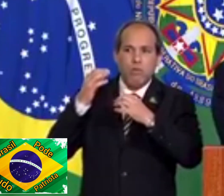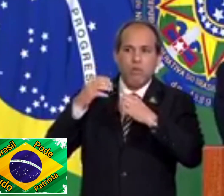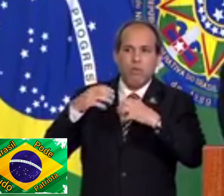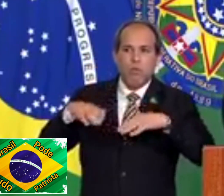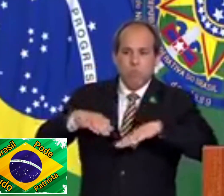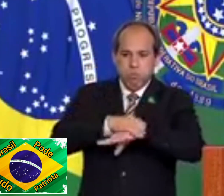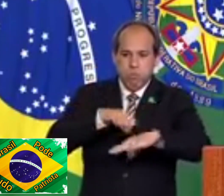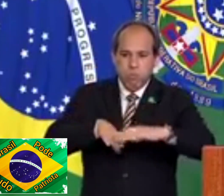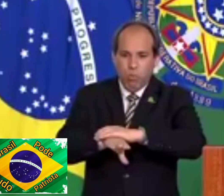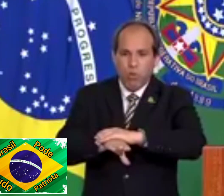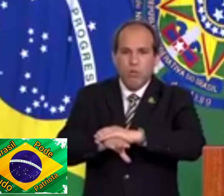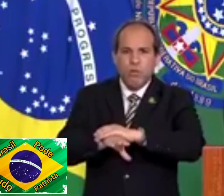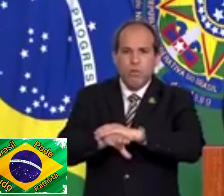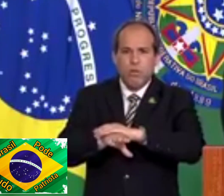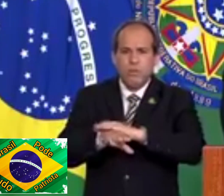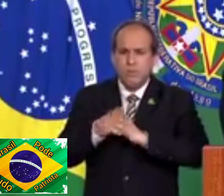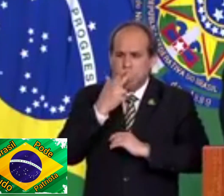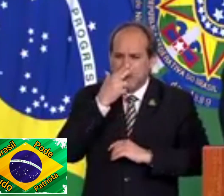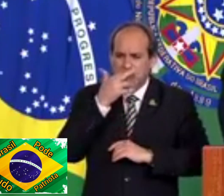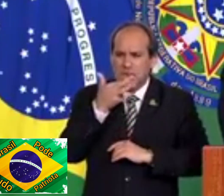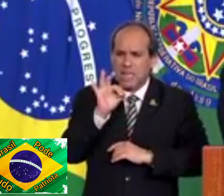Acredito que em 10 segundos, talvez menos,